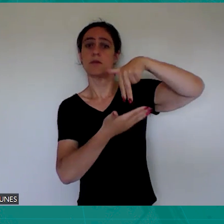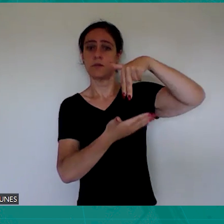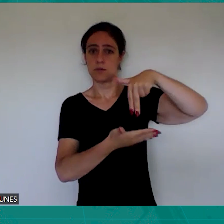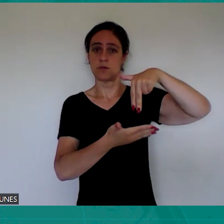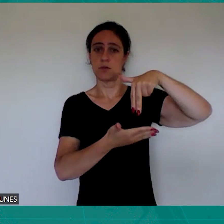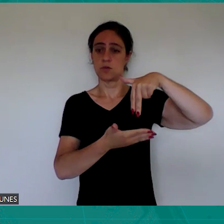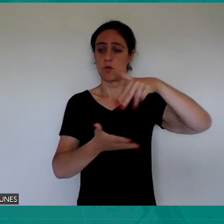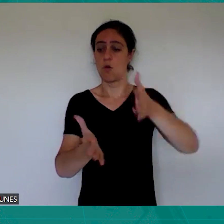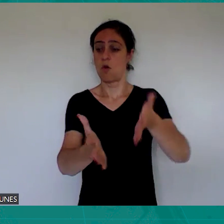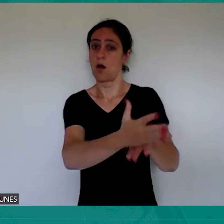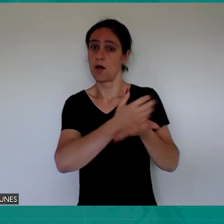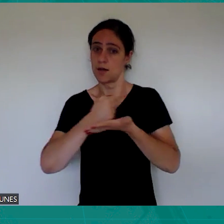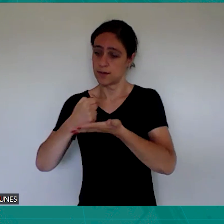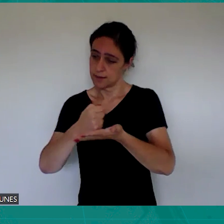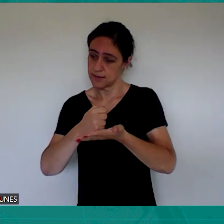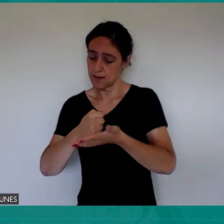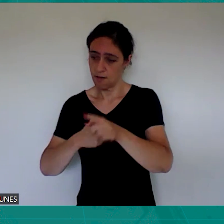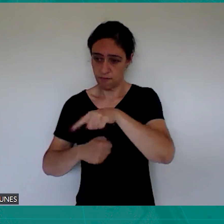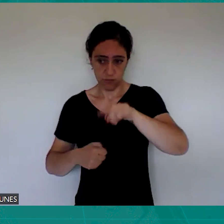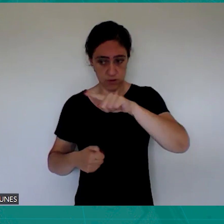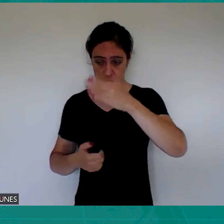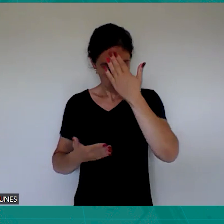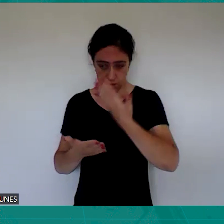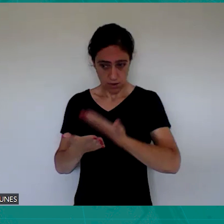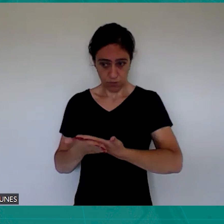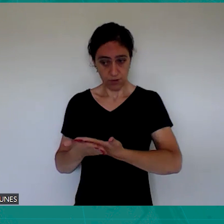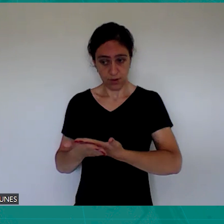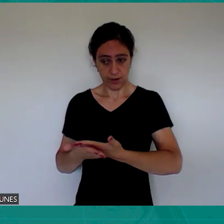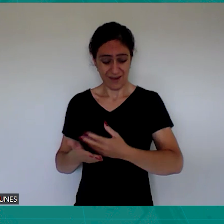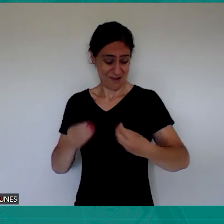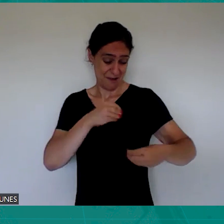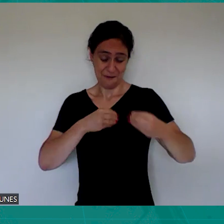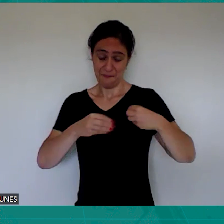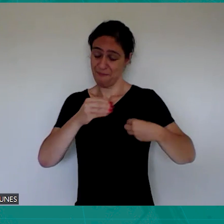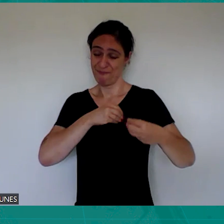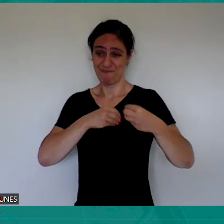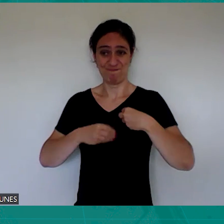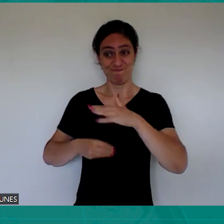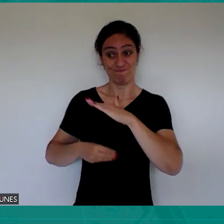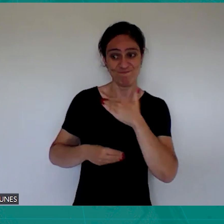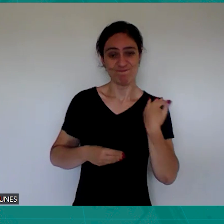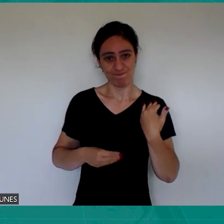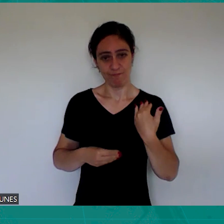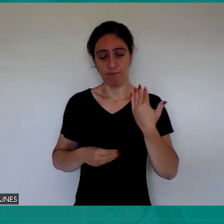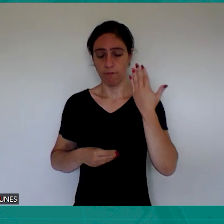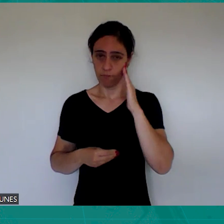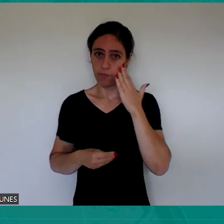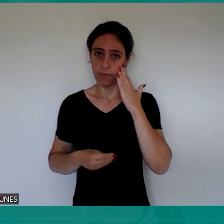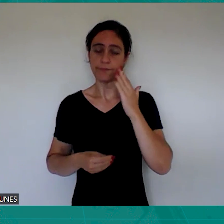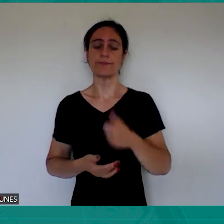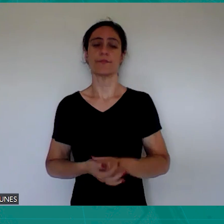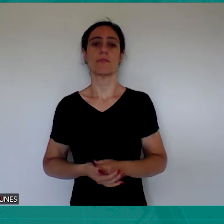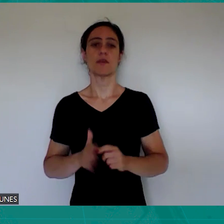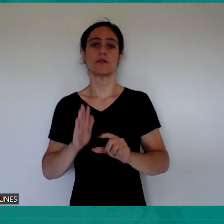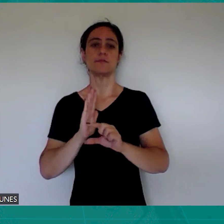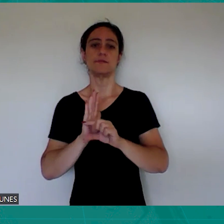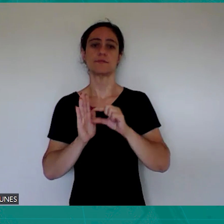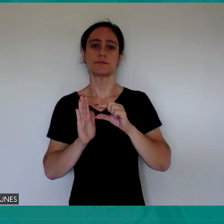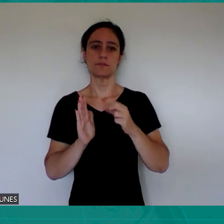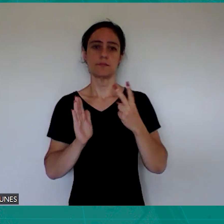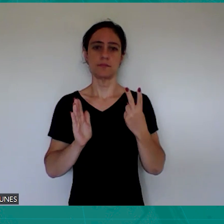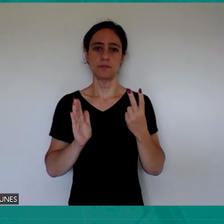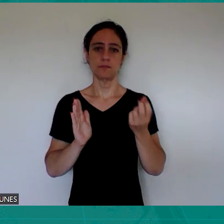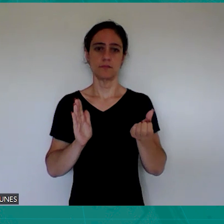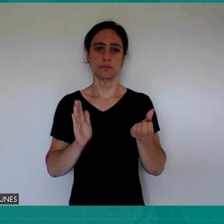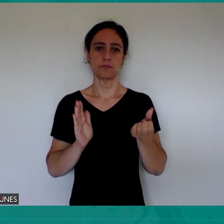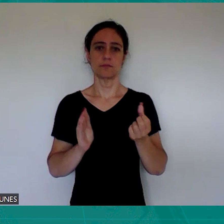pecado, e você não crê, vai morrer nos pecados. Sabe? É nesse sentido, tá? Aí no versículo 26.